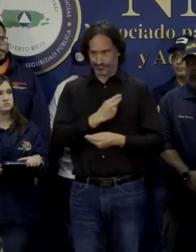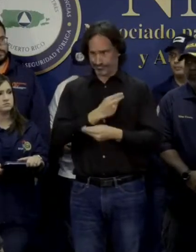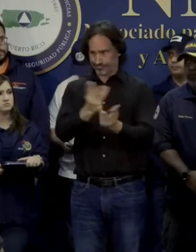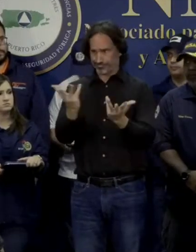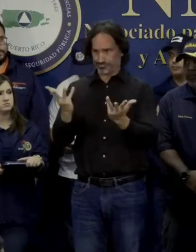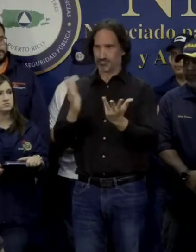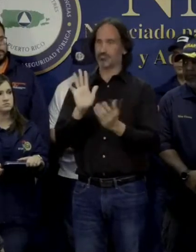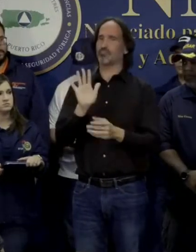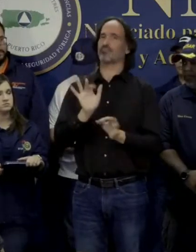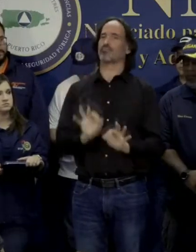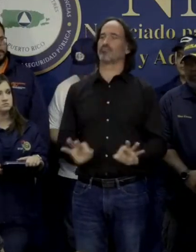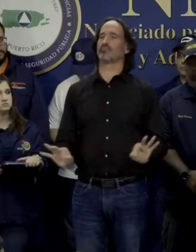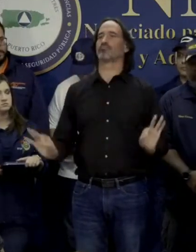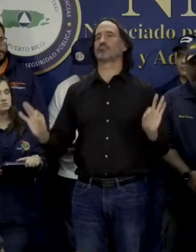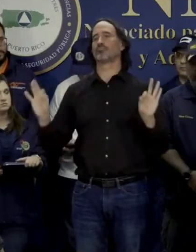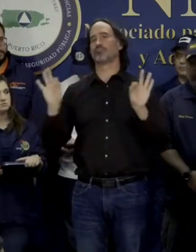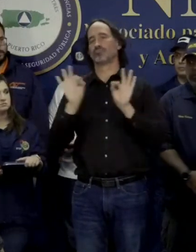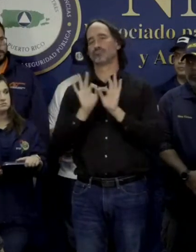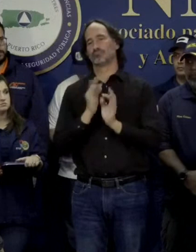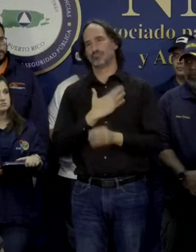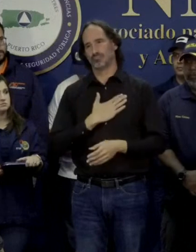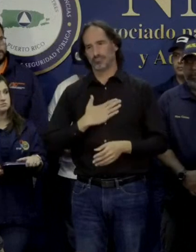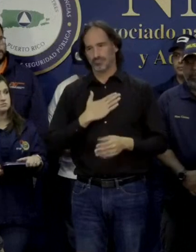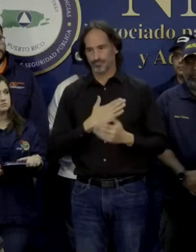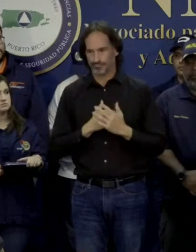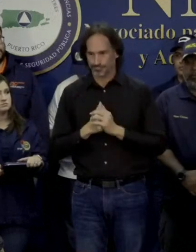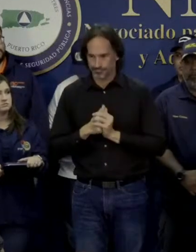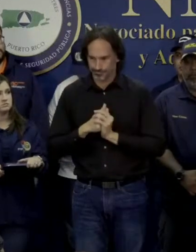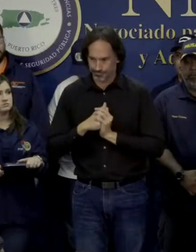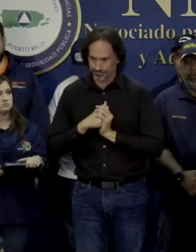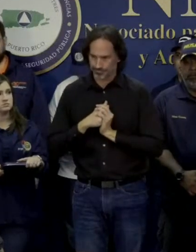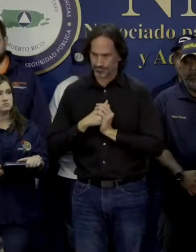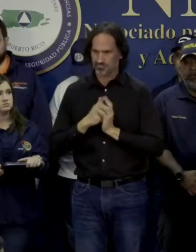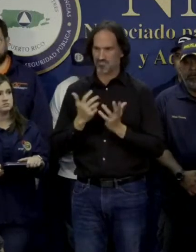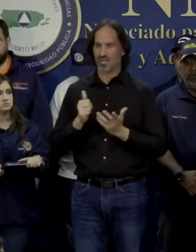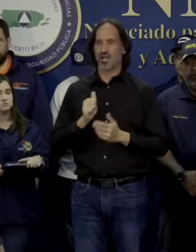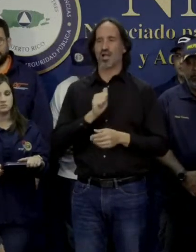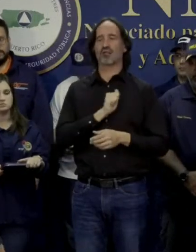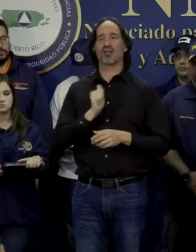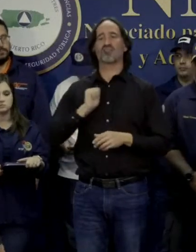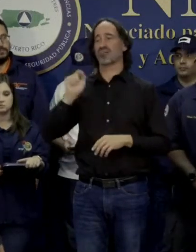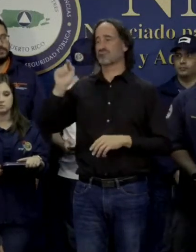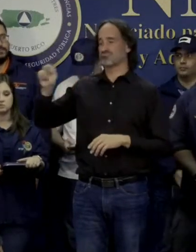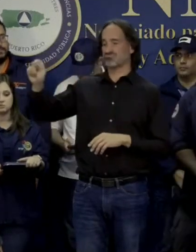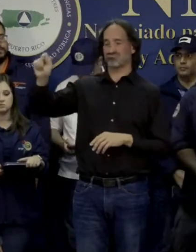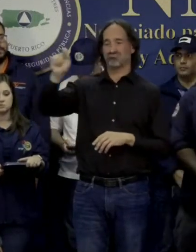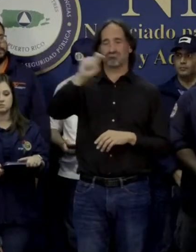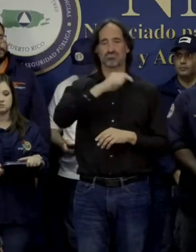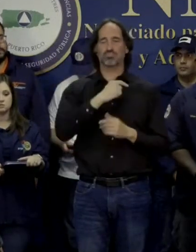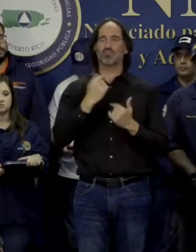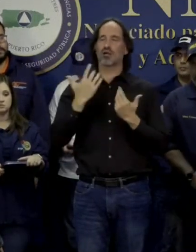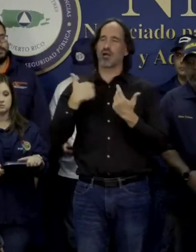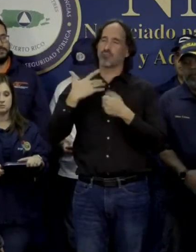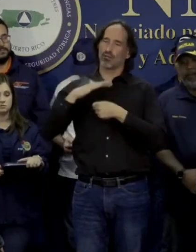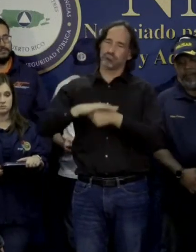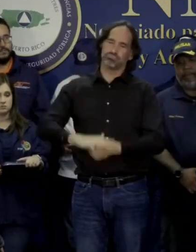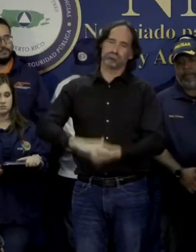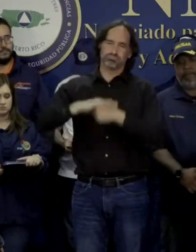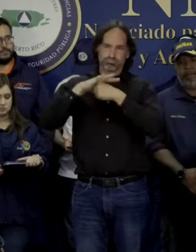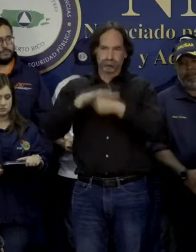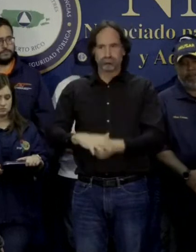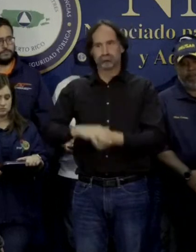importante. O sea, hay que entender que los alcaldes y las alcaldesas están bajo una presión tremenda. Y si la prensa los